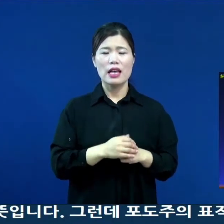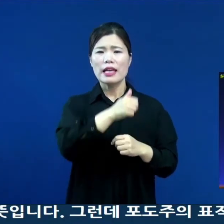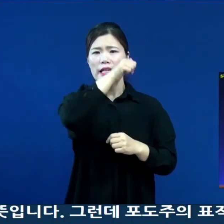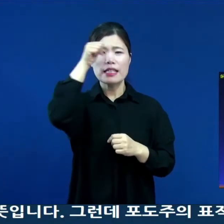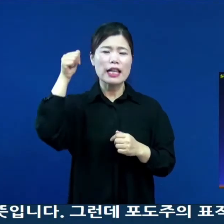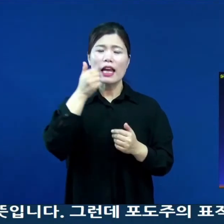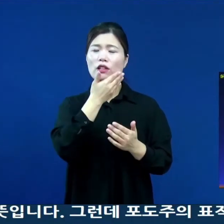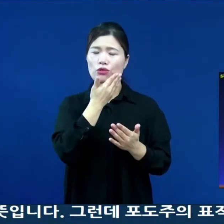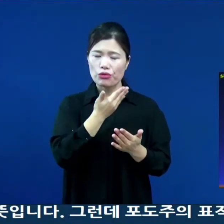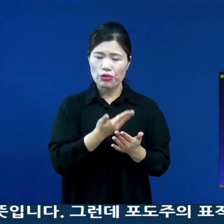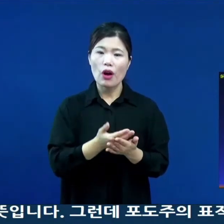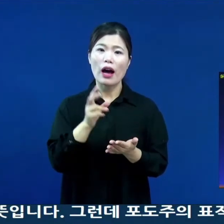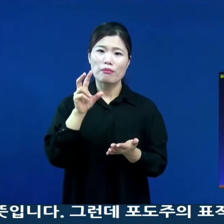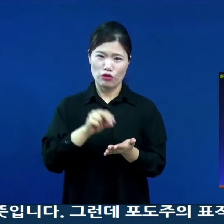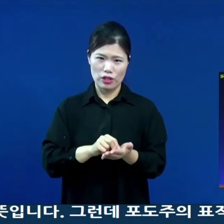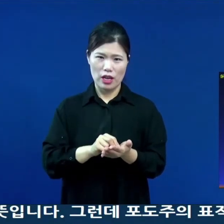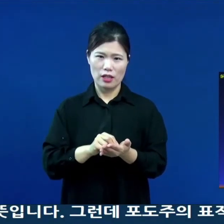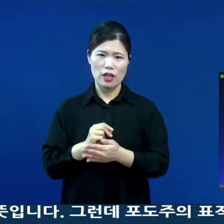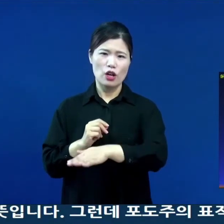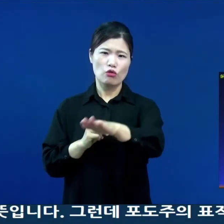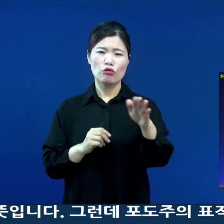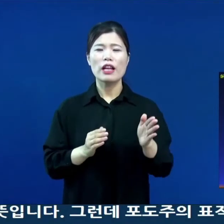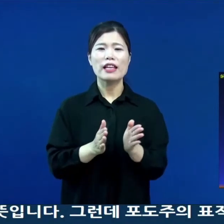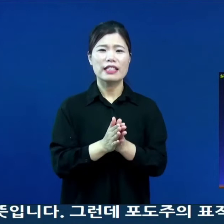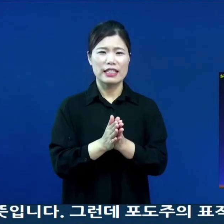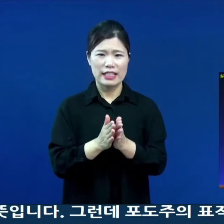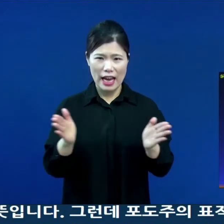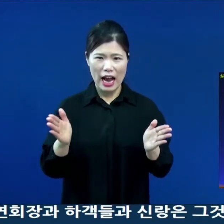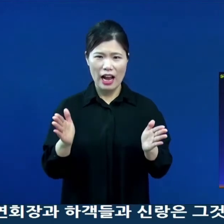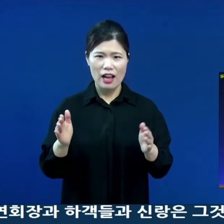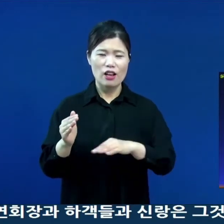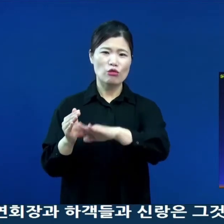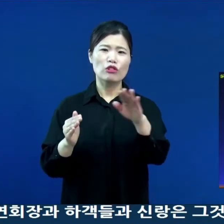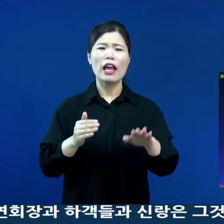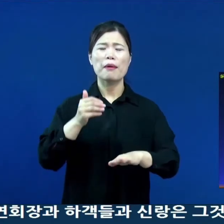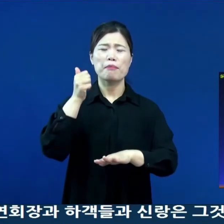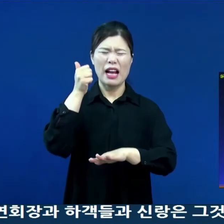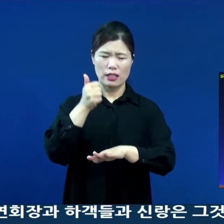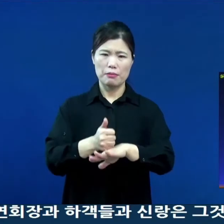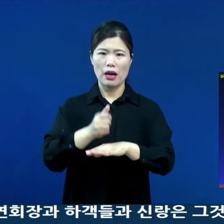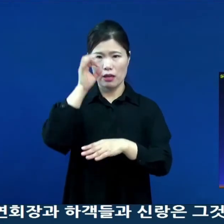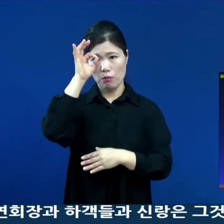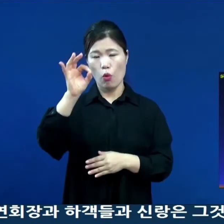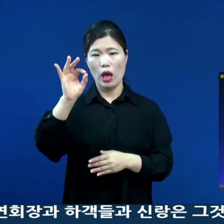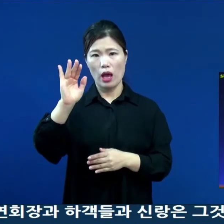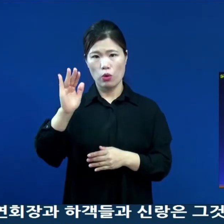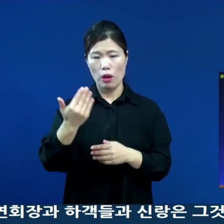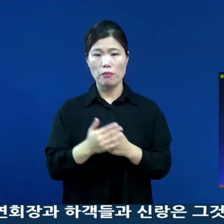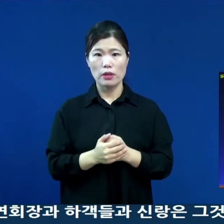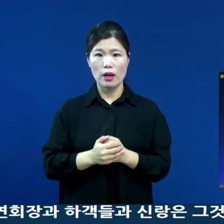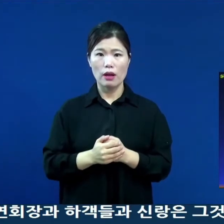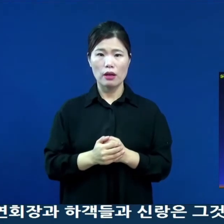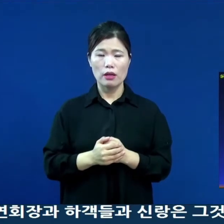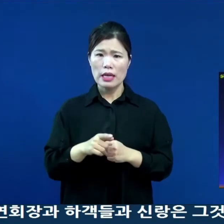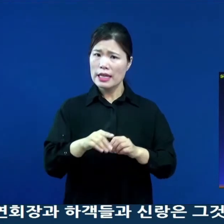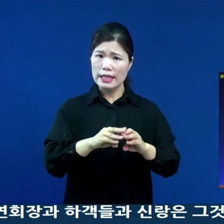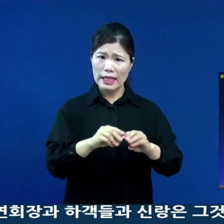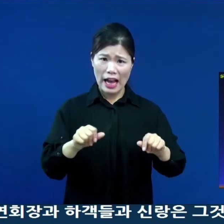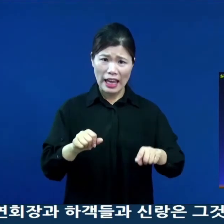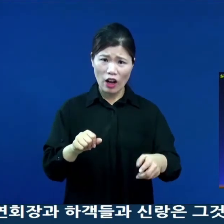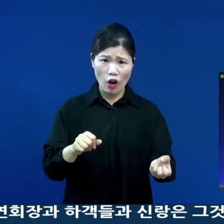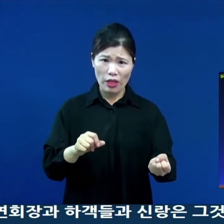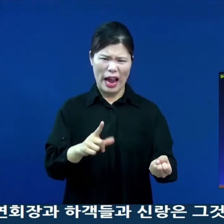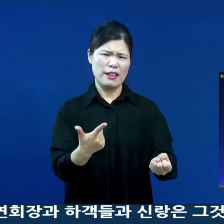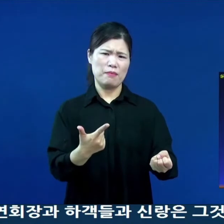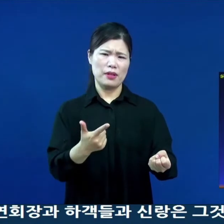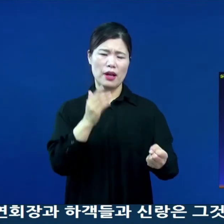중요한 문제인 우리의 시작점과 우리의 마지막 점을 보게 된다는 것. 그것이 이 땅의 것이 아니라 하늘의 것이